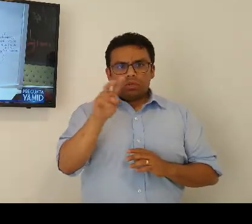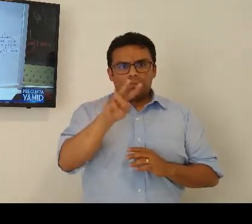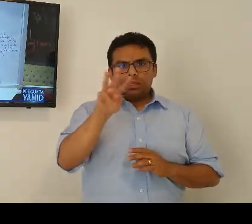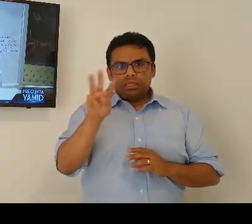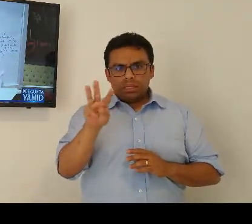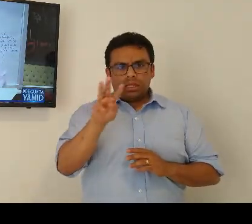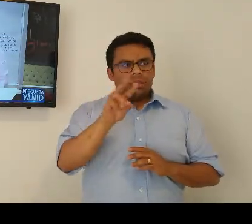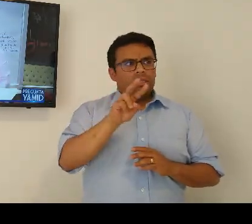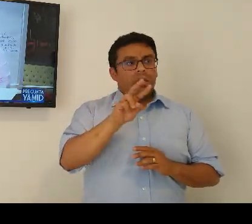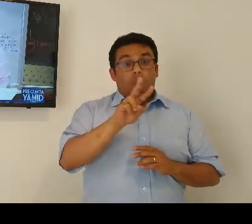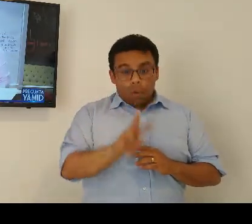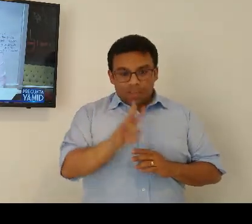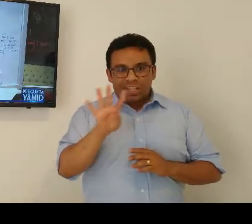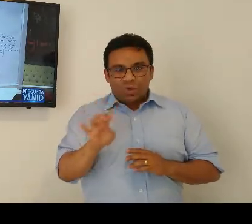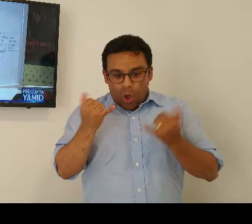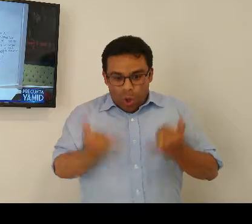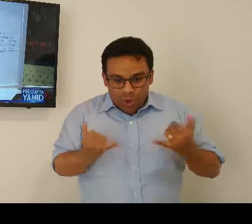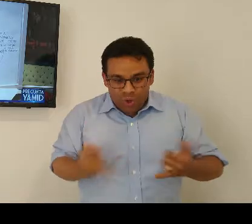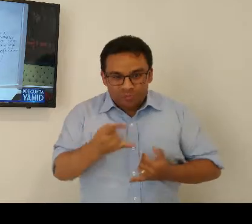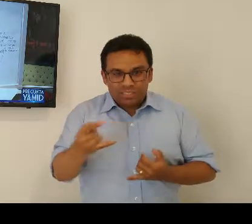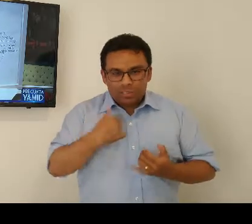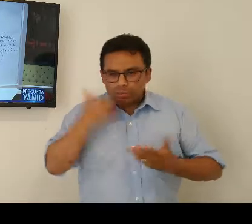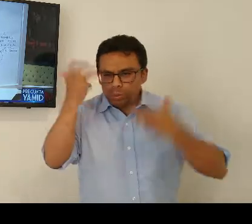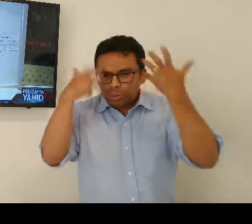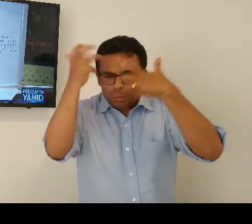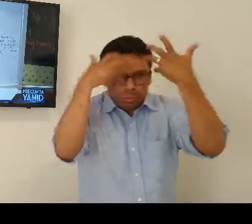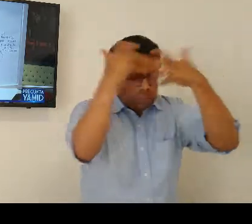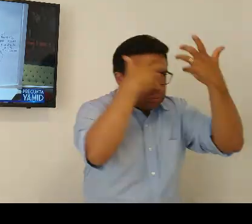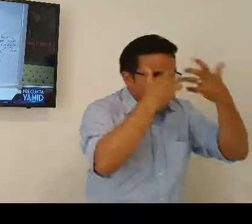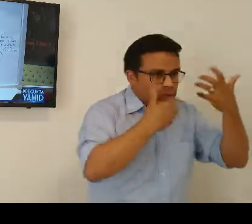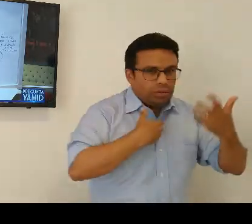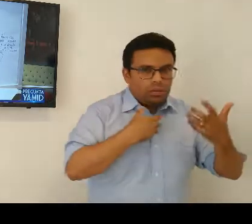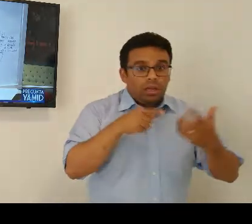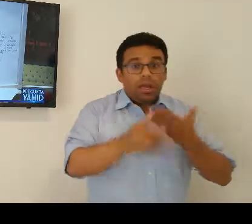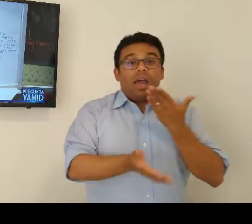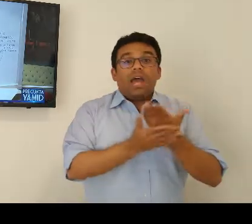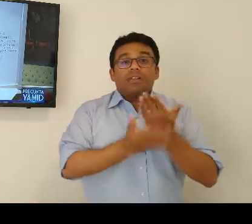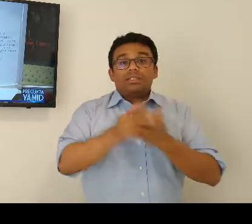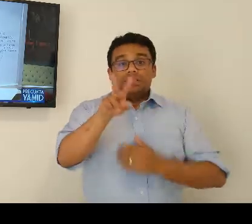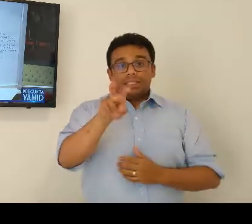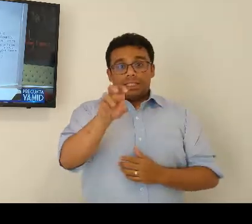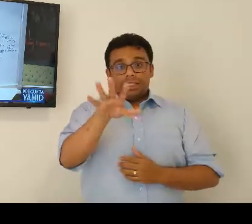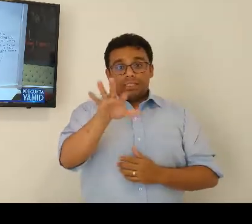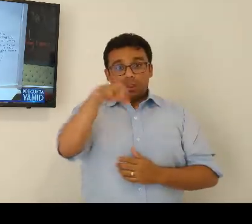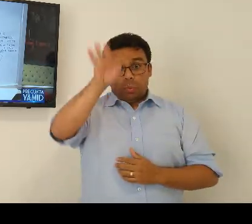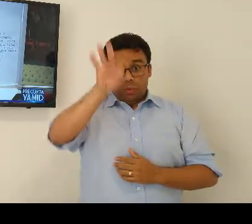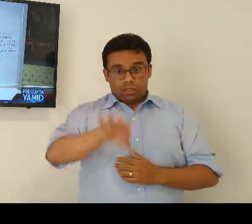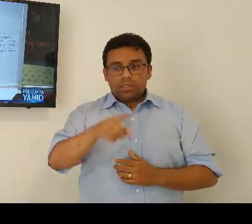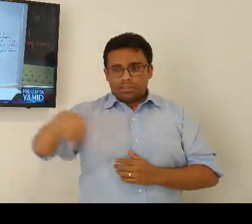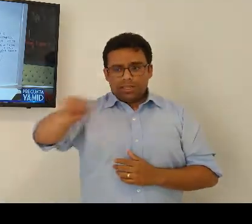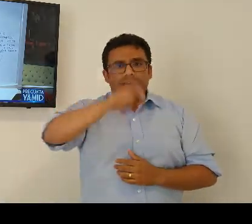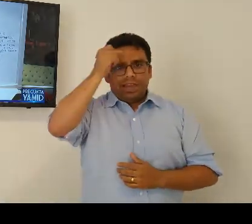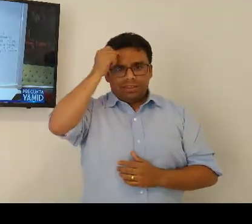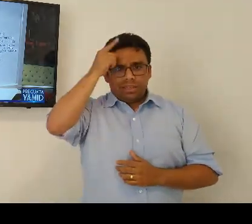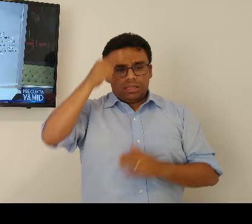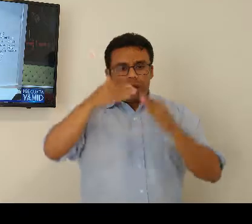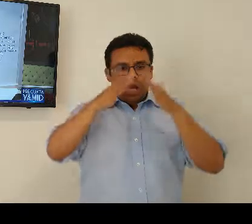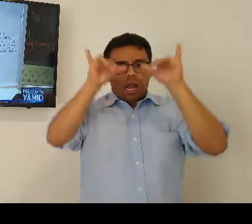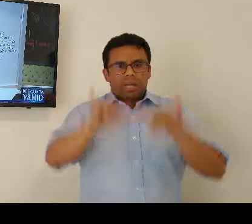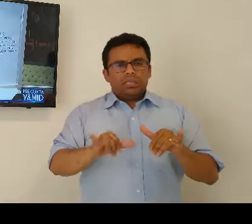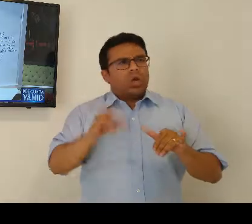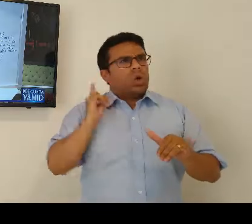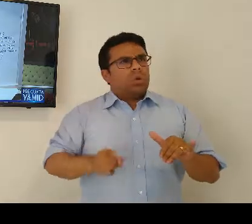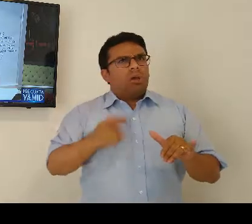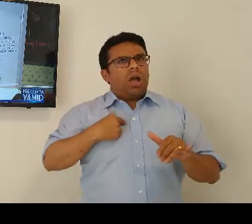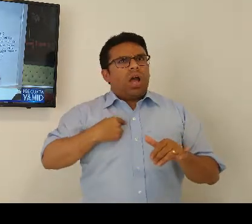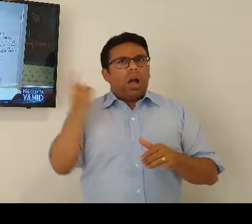29 hicimos el último. Y lo que nos indica es que el 75% de los bogotanos entienden que estamos en casa porque nos estamos